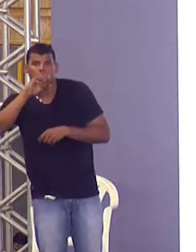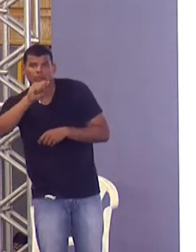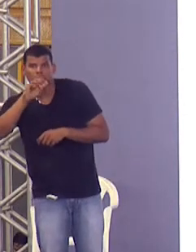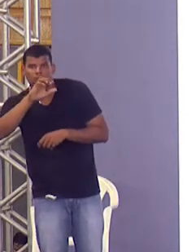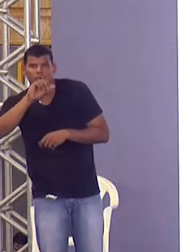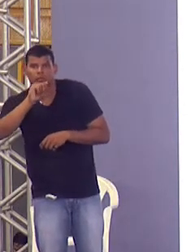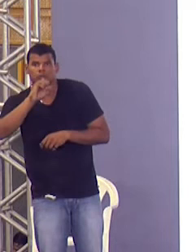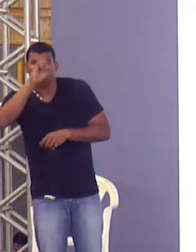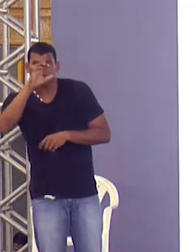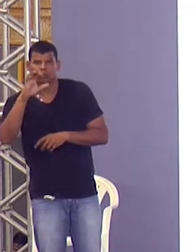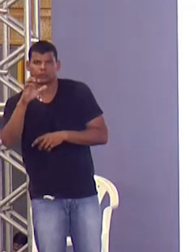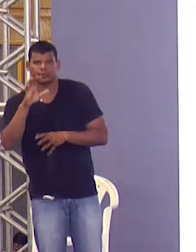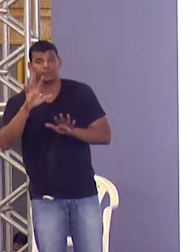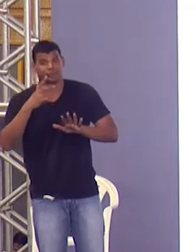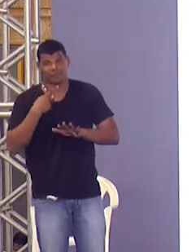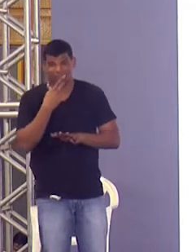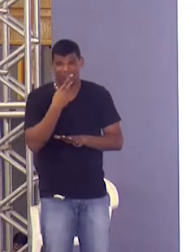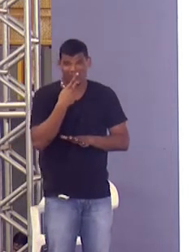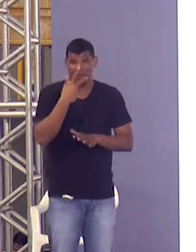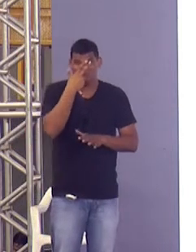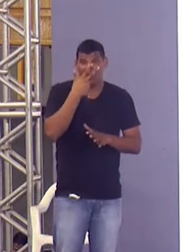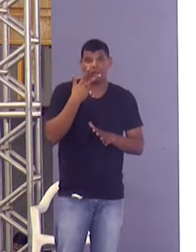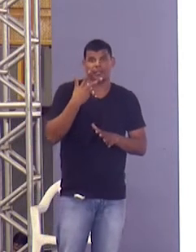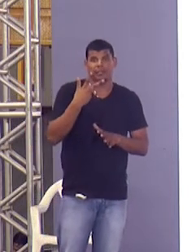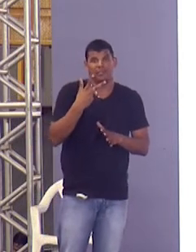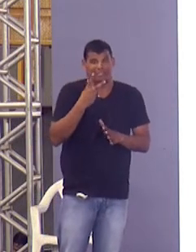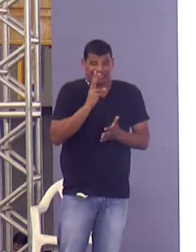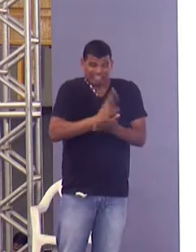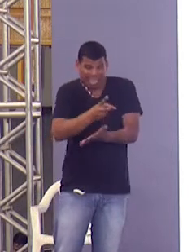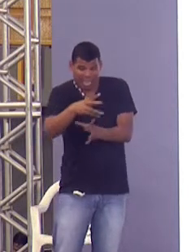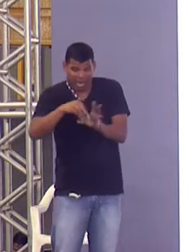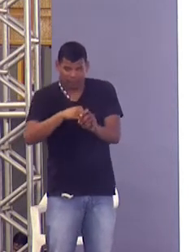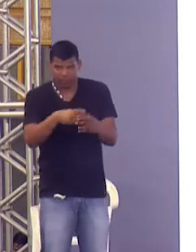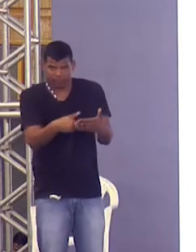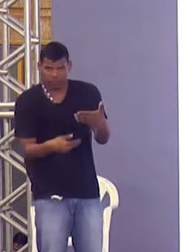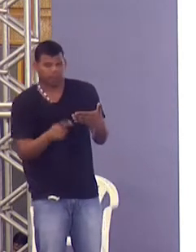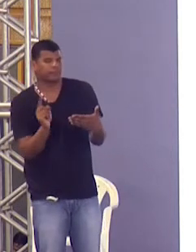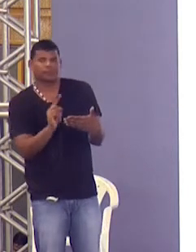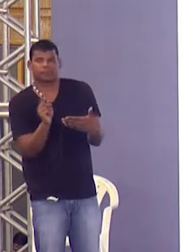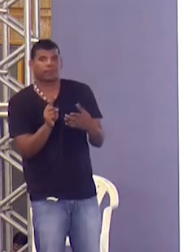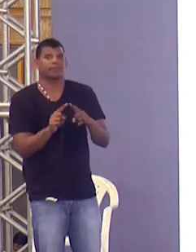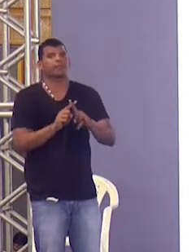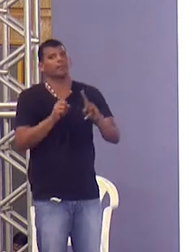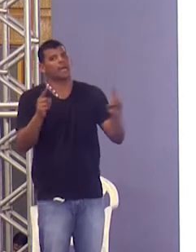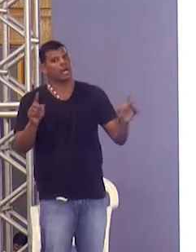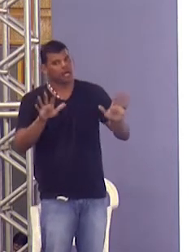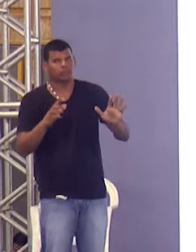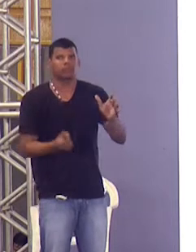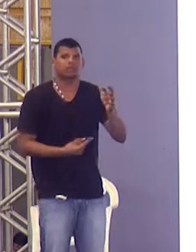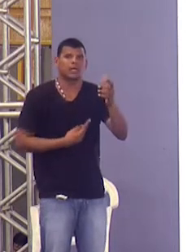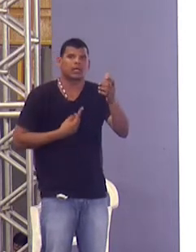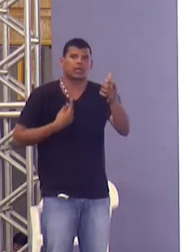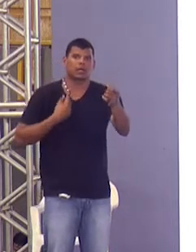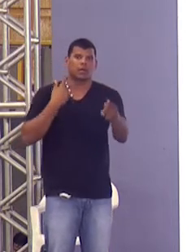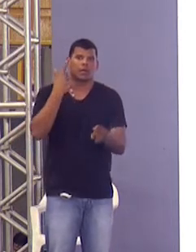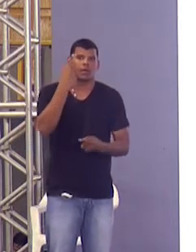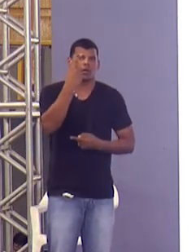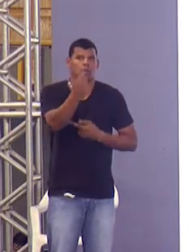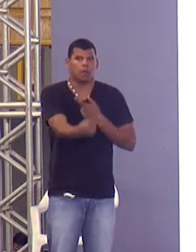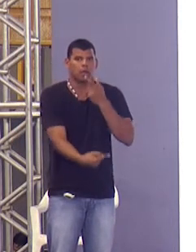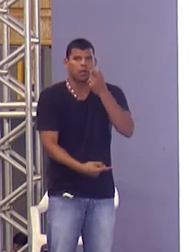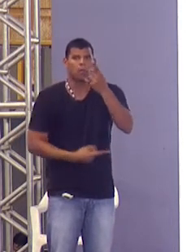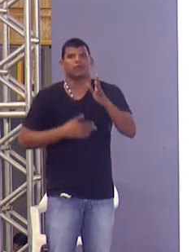de cair, não é tão frequente, mas vez por outra está aparecendo